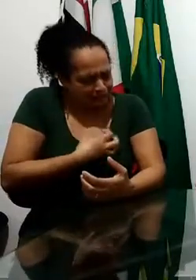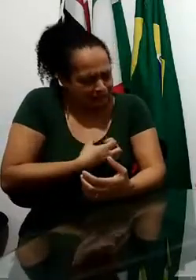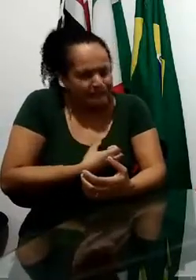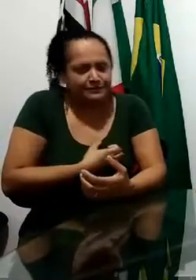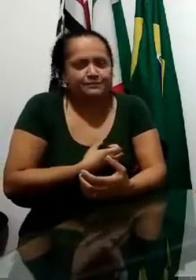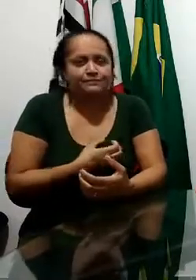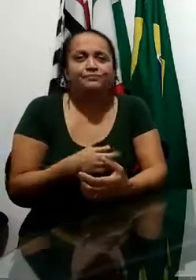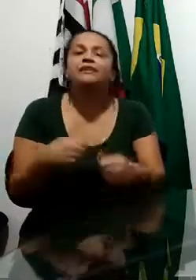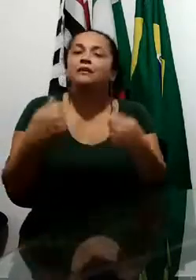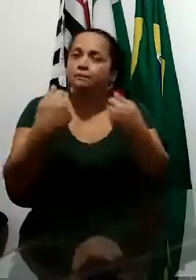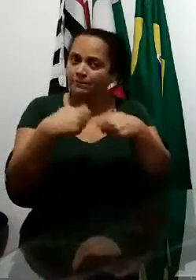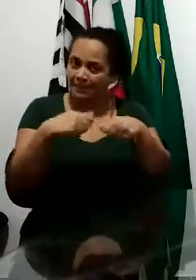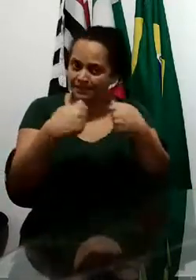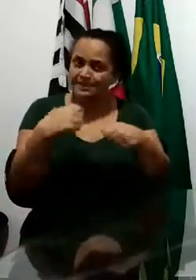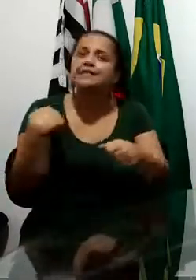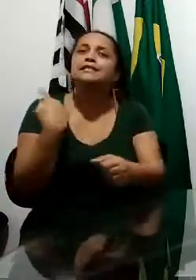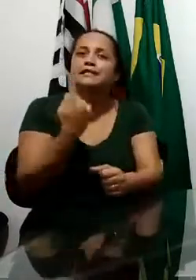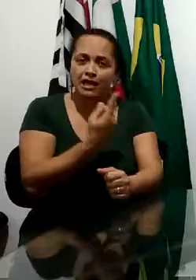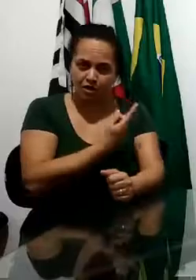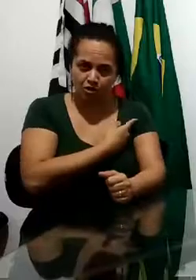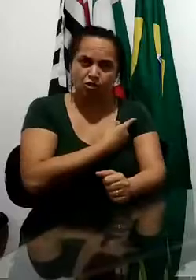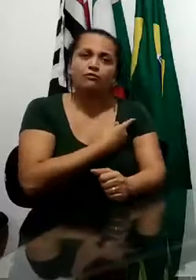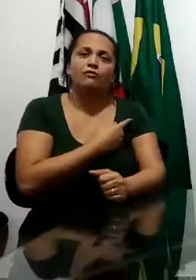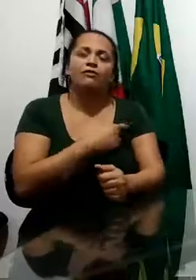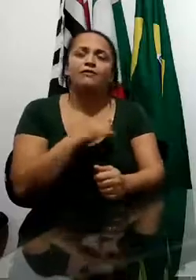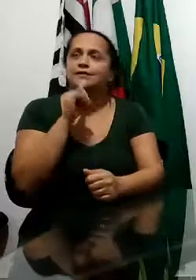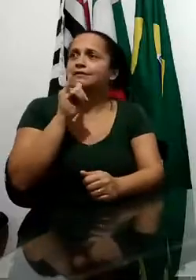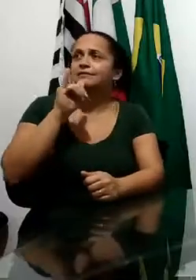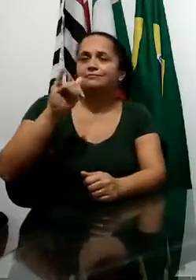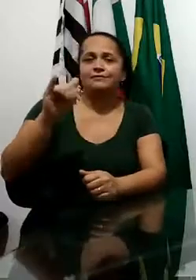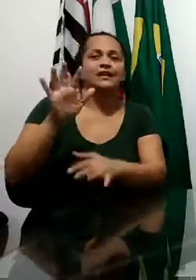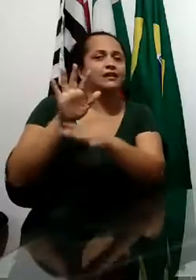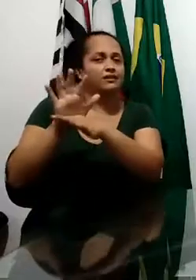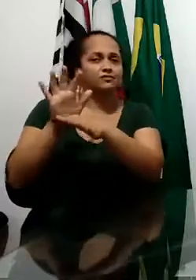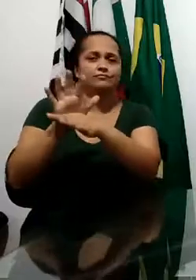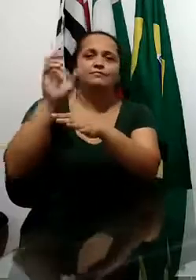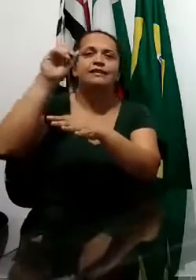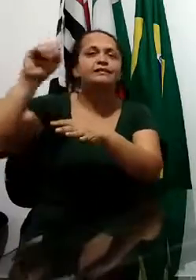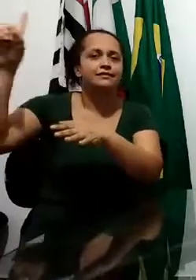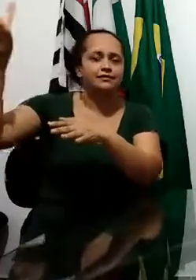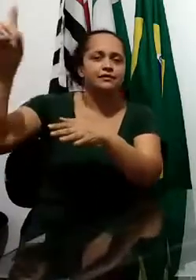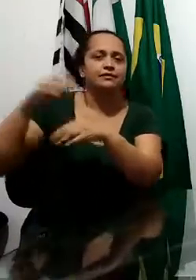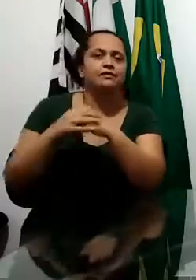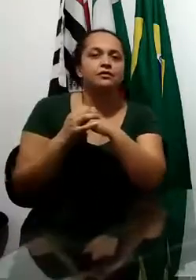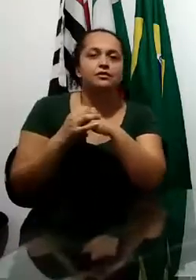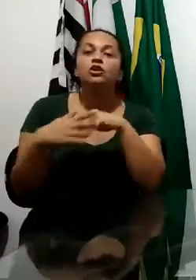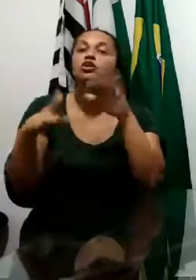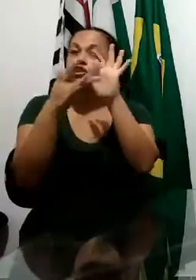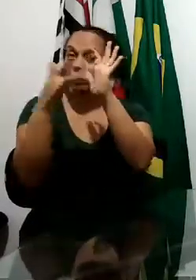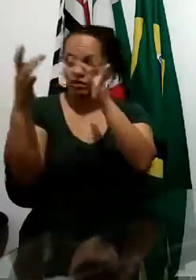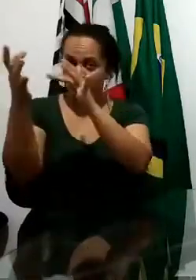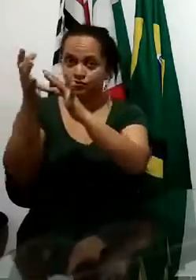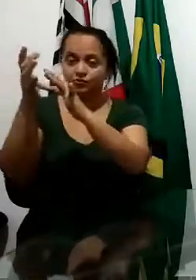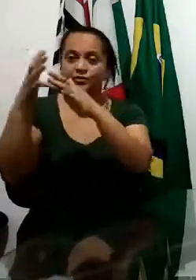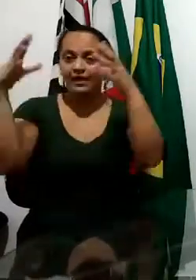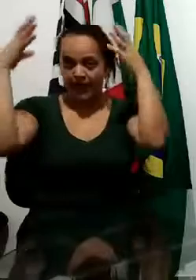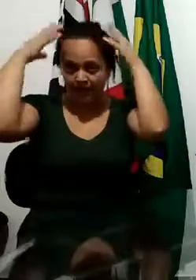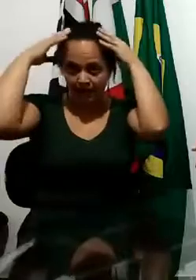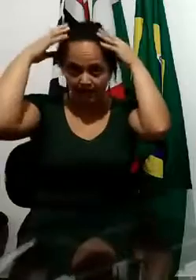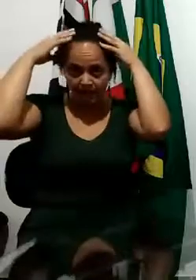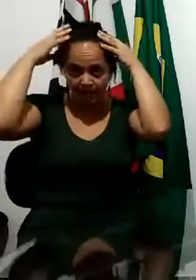depende da igreja. A igreja é o corpo de Cristo. Jesus é o cabeça. Mas você já